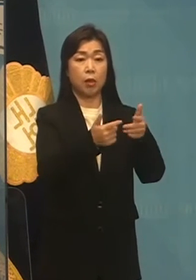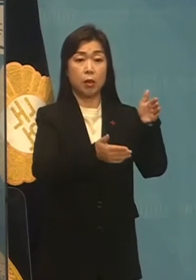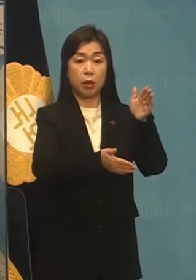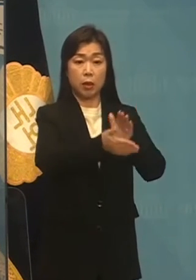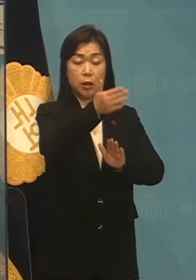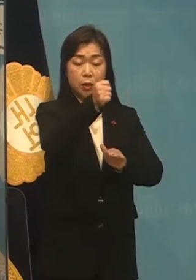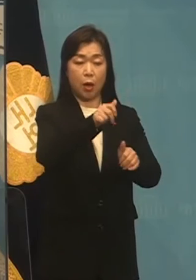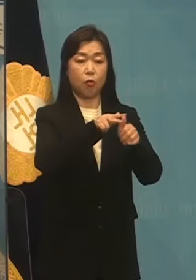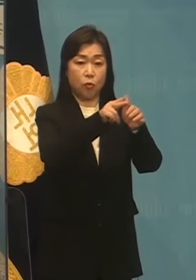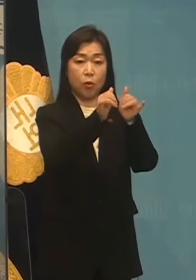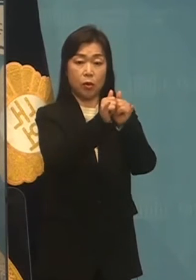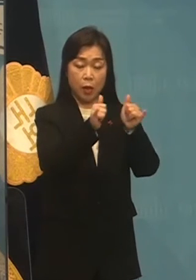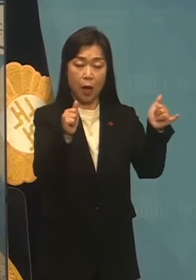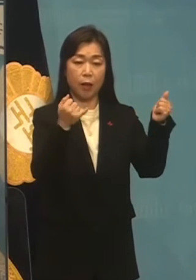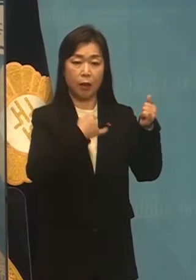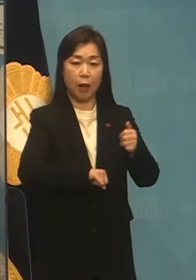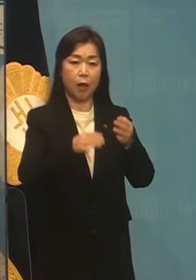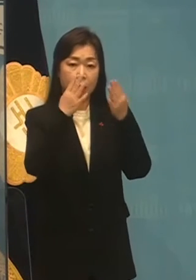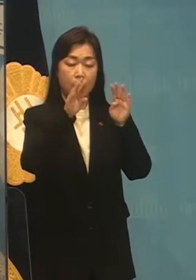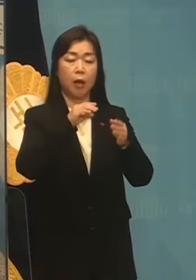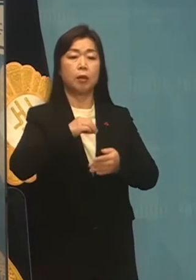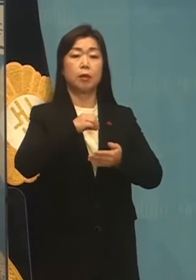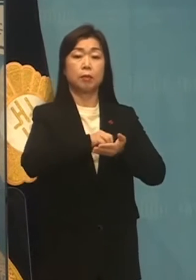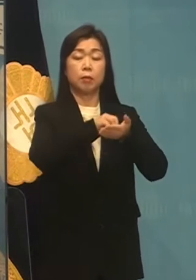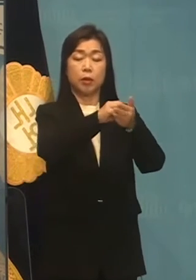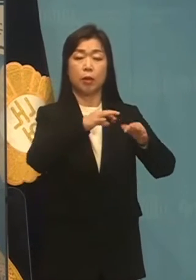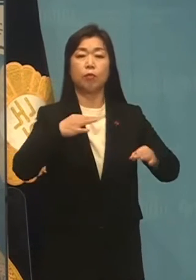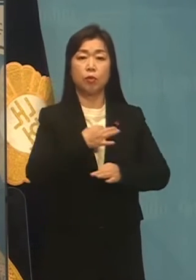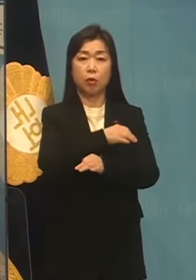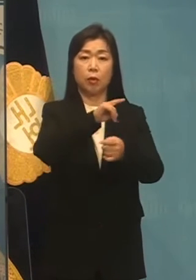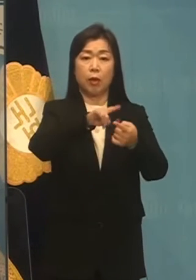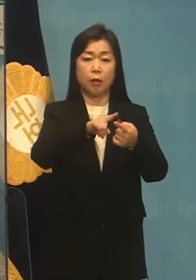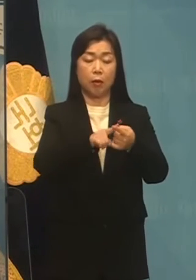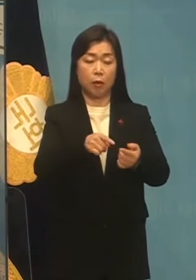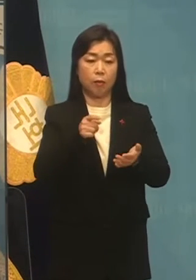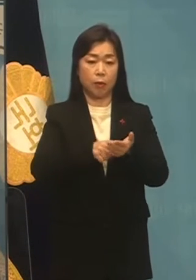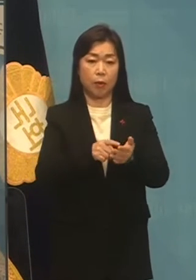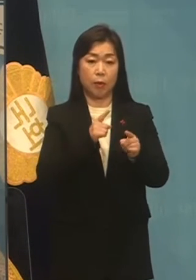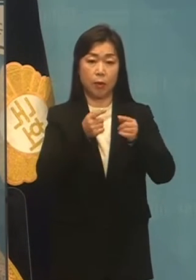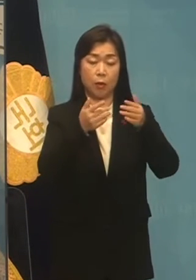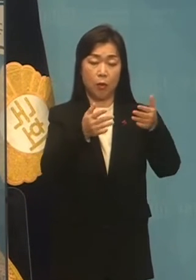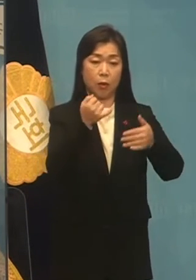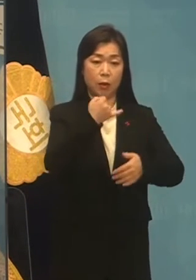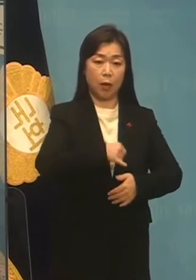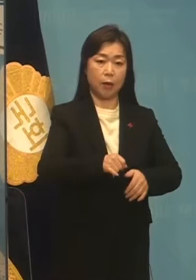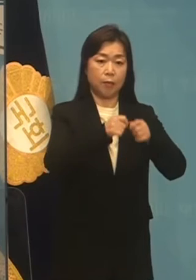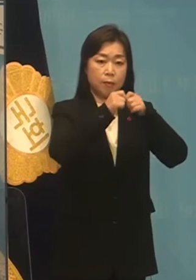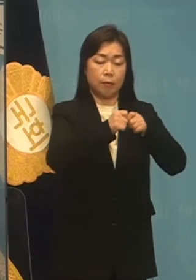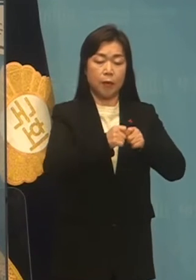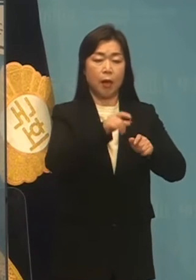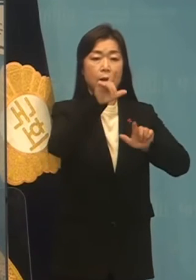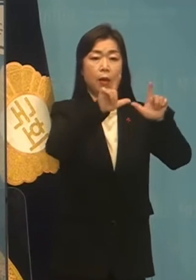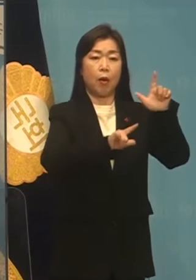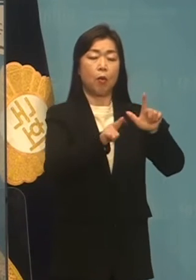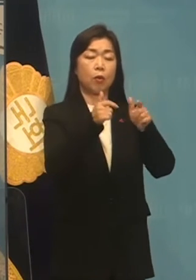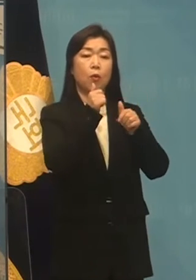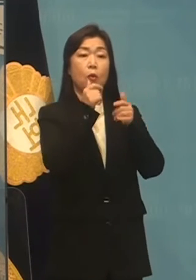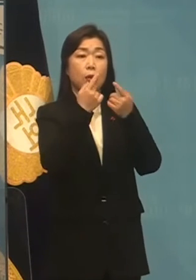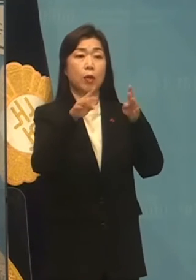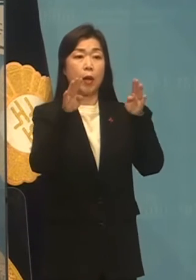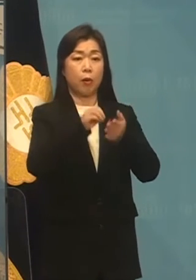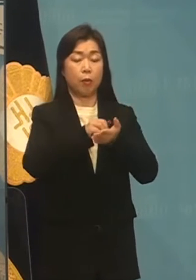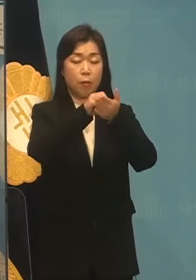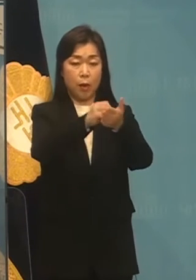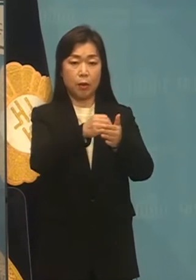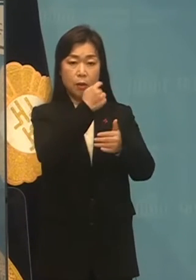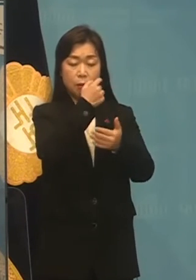후보 딸 입시 비리 의혹 해명을 촉구하며 자녀 입적사, 홍대 입시 응시 여부 확인 등 박